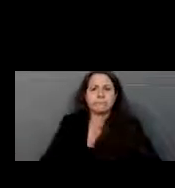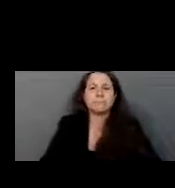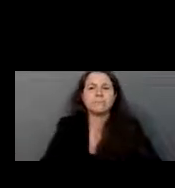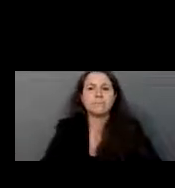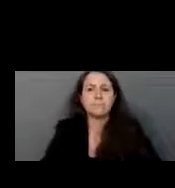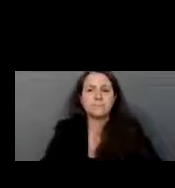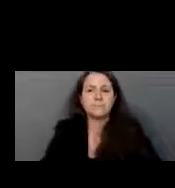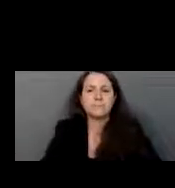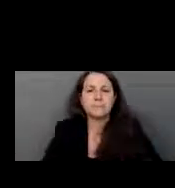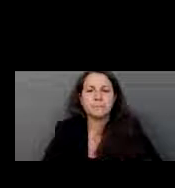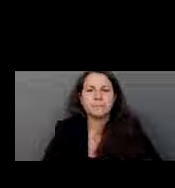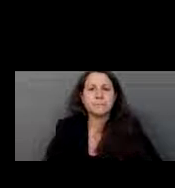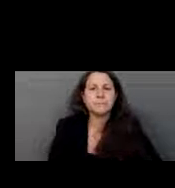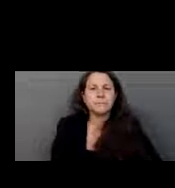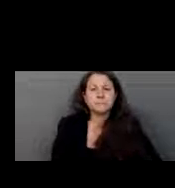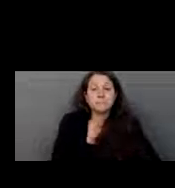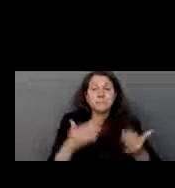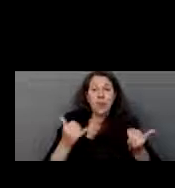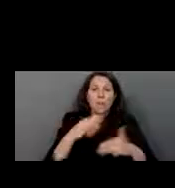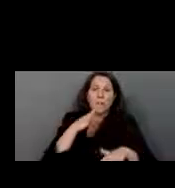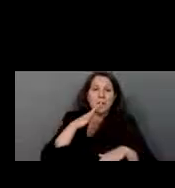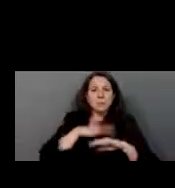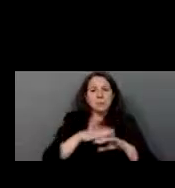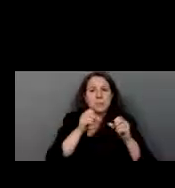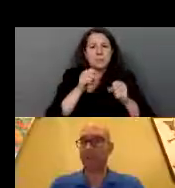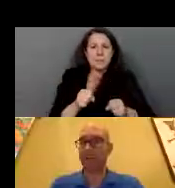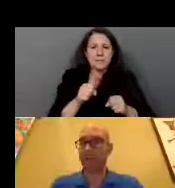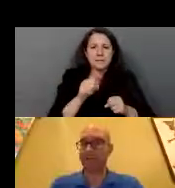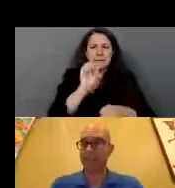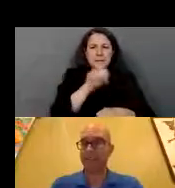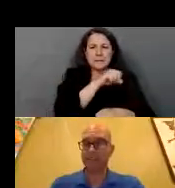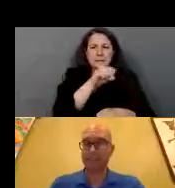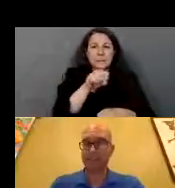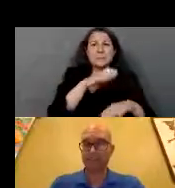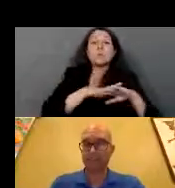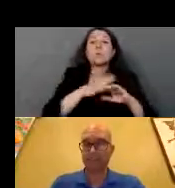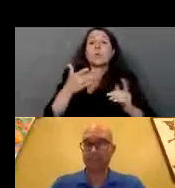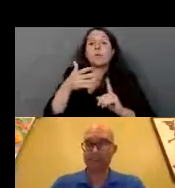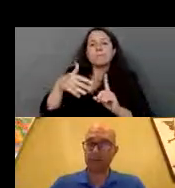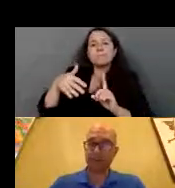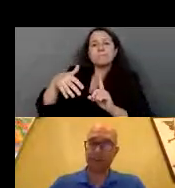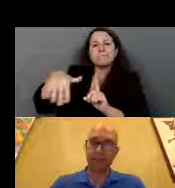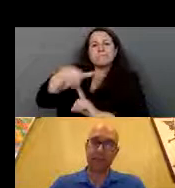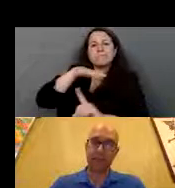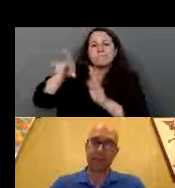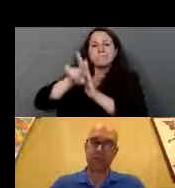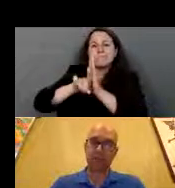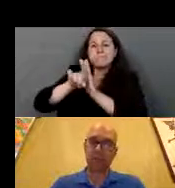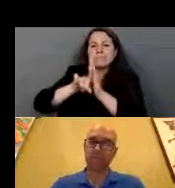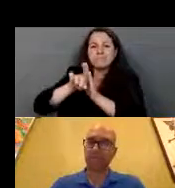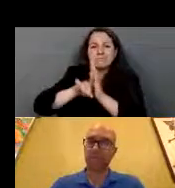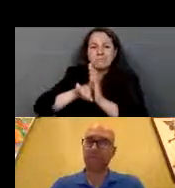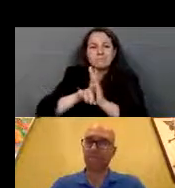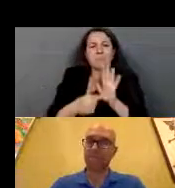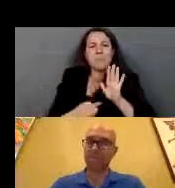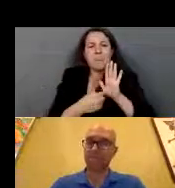que Laurence discutait. Je vais parler de capacitisme dans le contexte de la lutte au changement climatique. Je vais vous donner quelques illustrations de ce